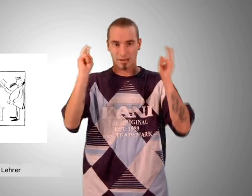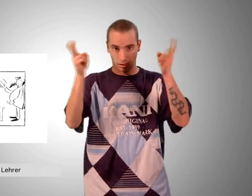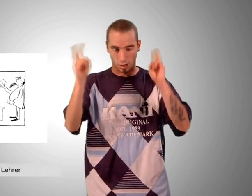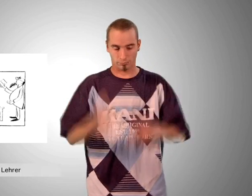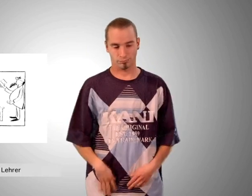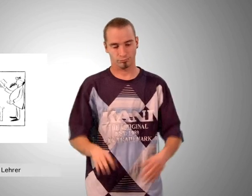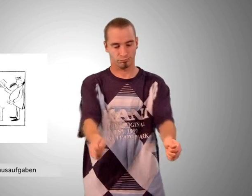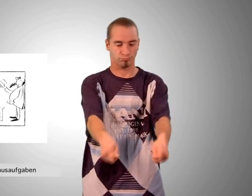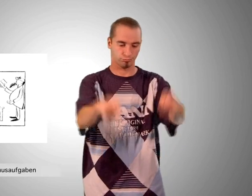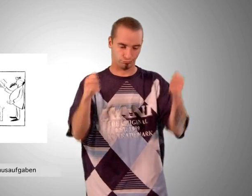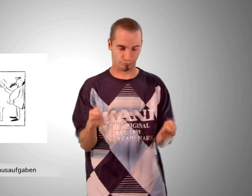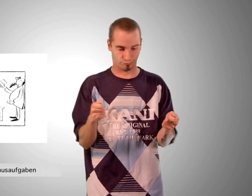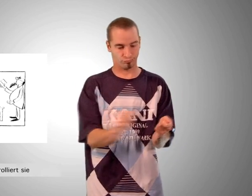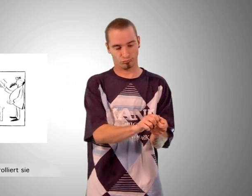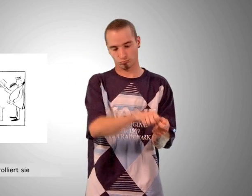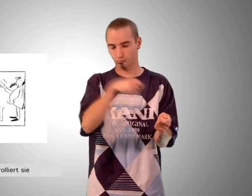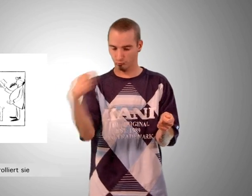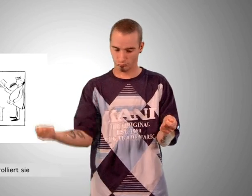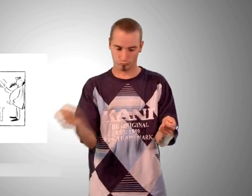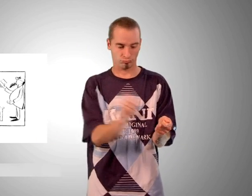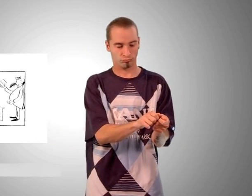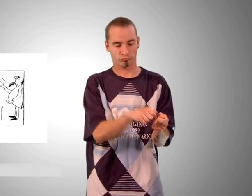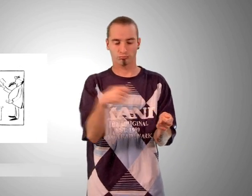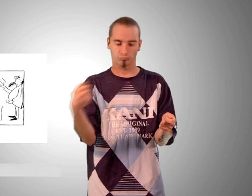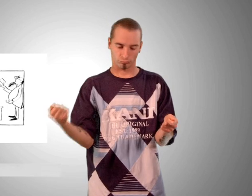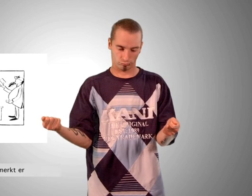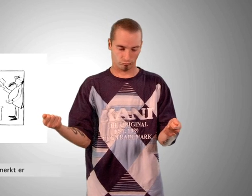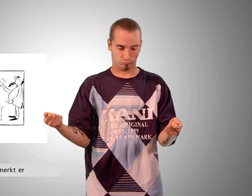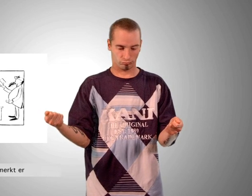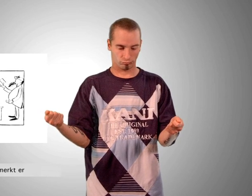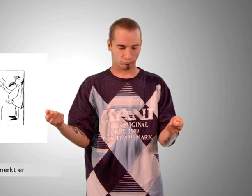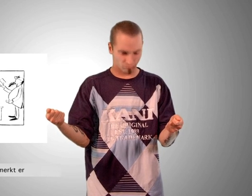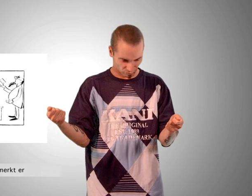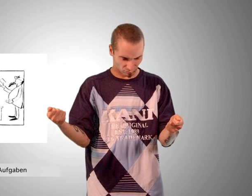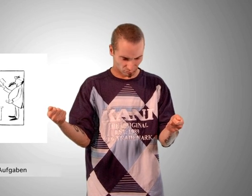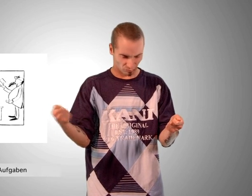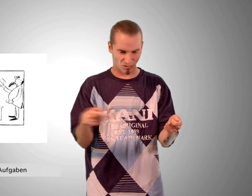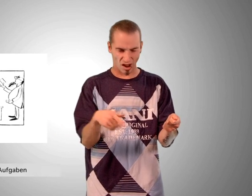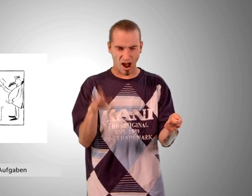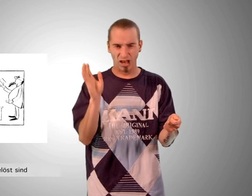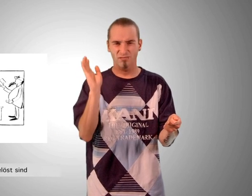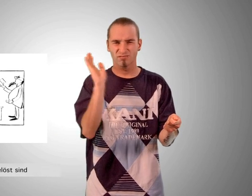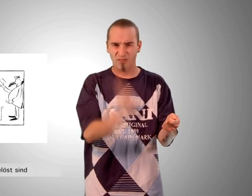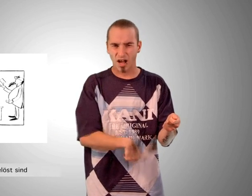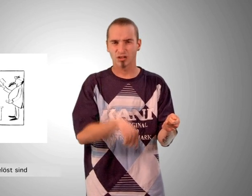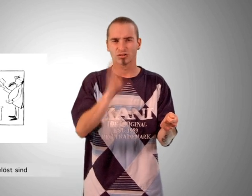und der Lehrer nimmt die Hausaufgaben und kontrolliert sie. Dabei bemerkt er, dass alle Aufgaben falsch gelöst sind. Das